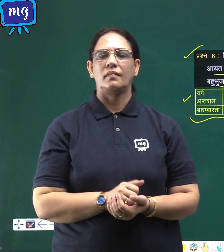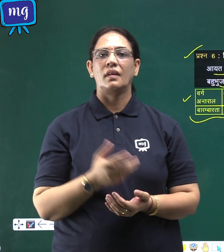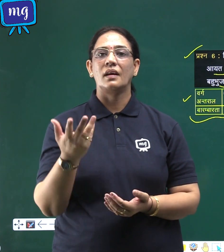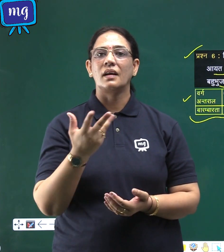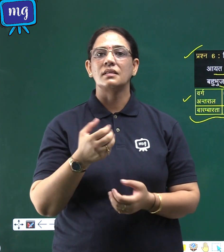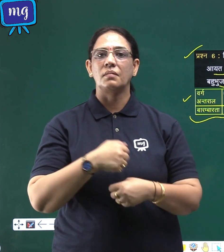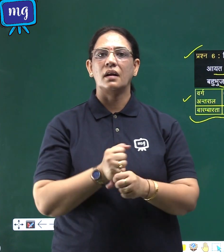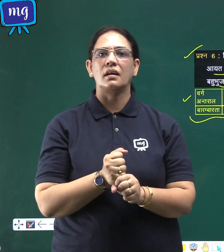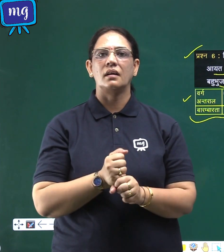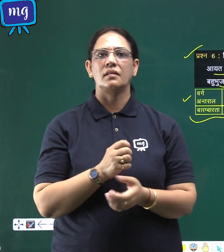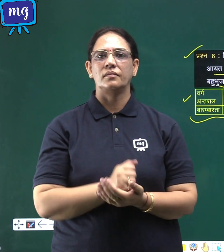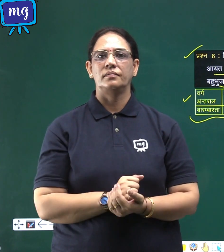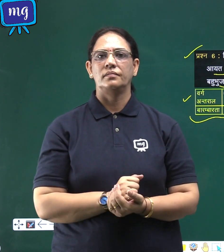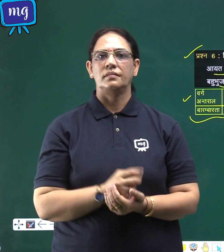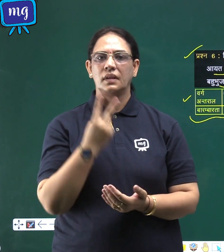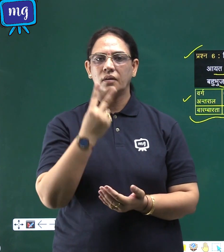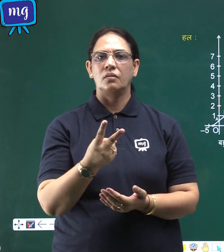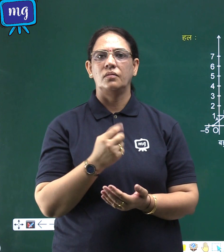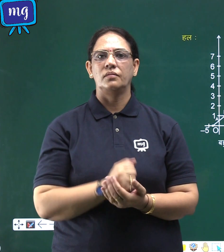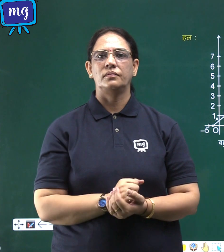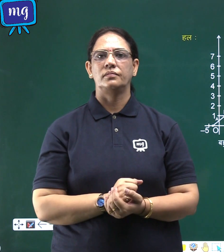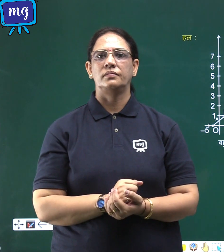कैसे बनाएंगे, देखो,